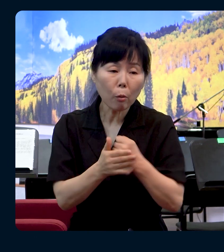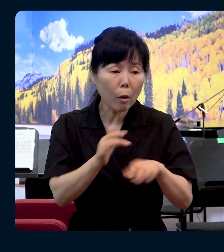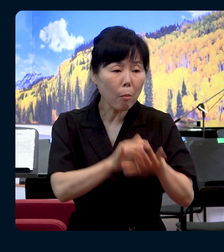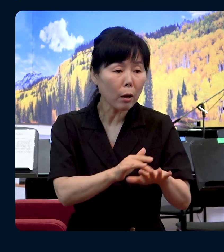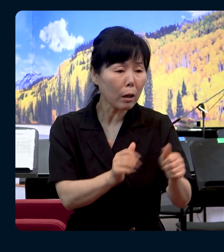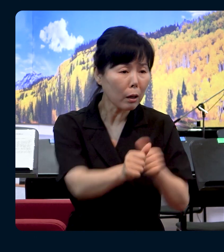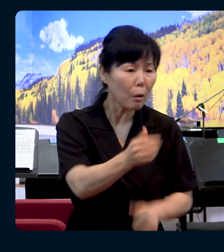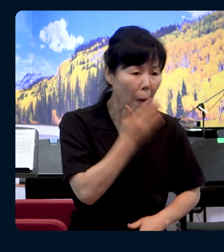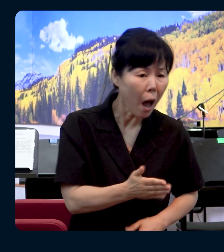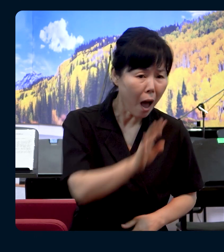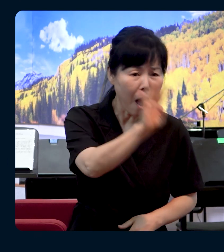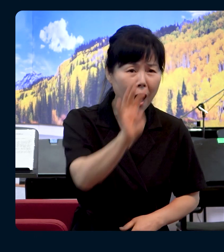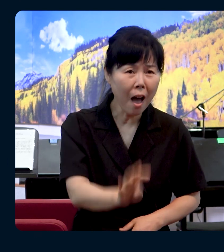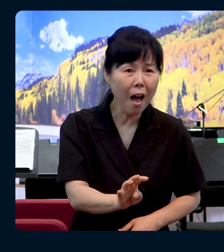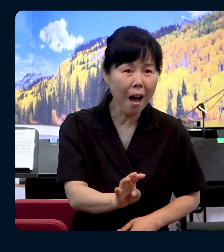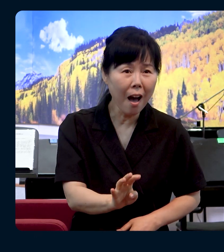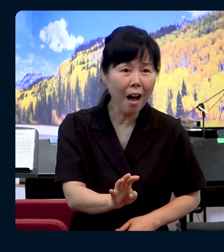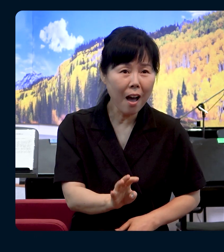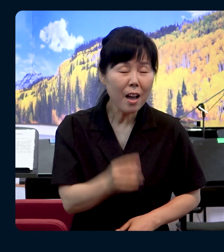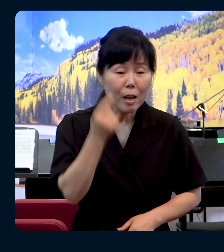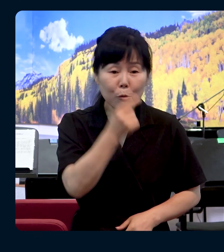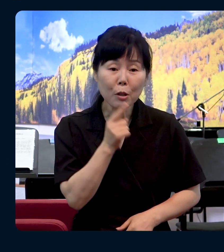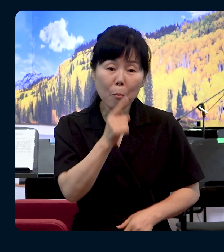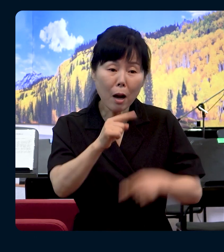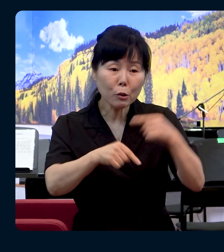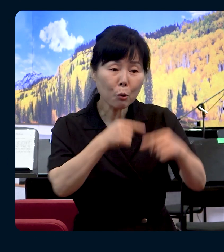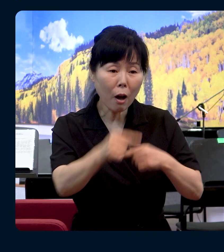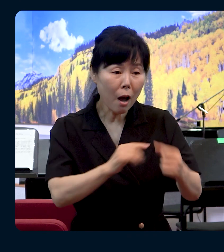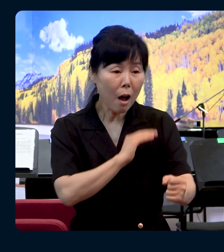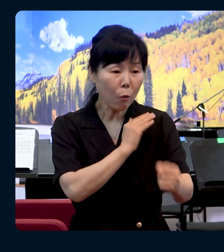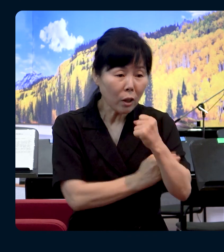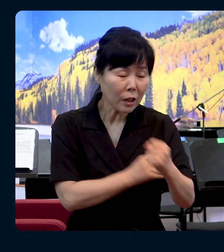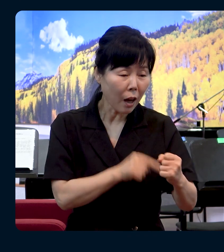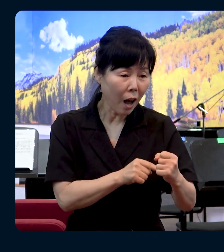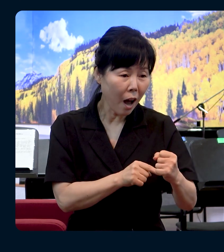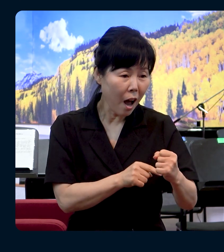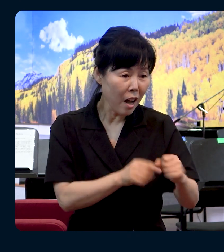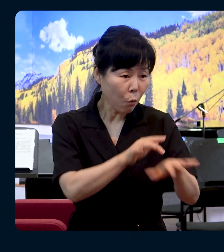있나? 우리 입술의 권세가 마귀를 이길 수 있을 만큼 그렇게 강력한가?